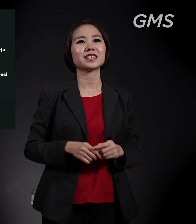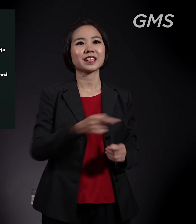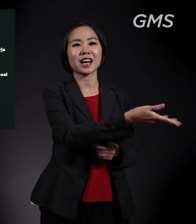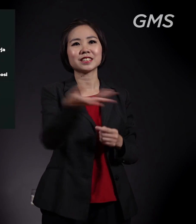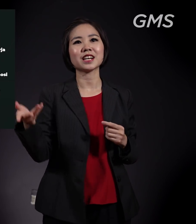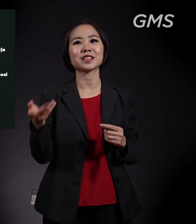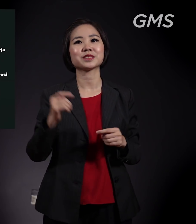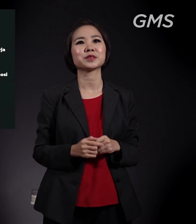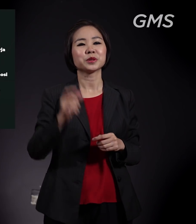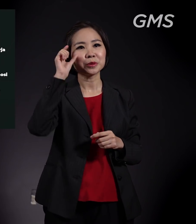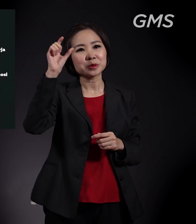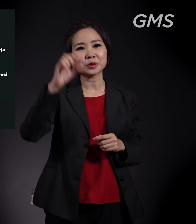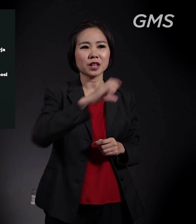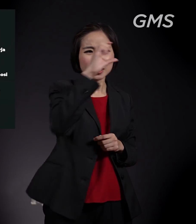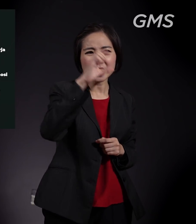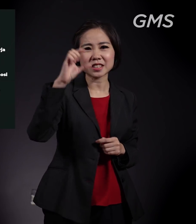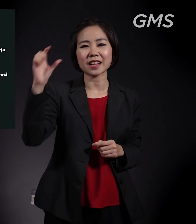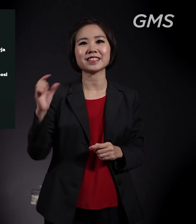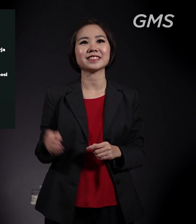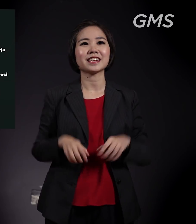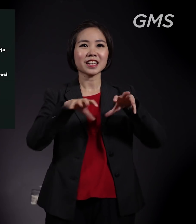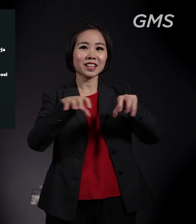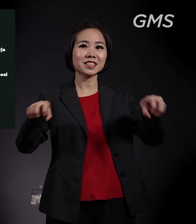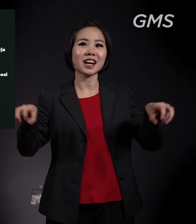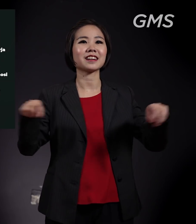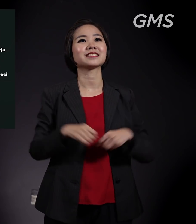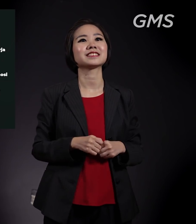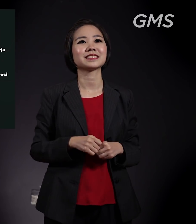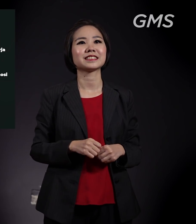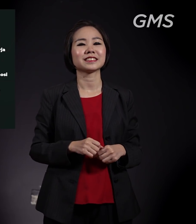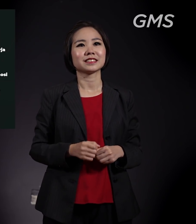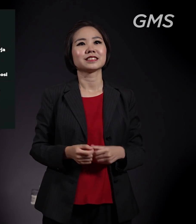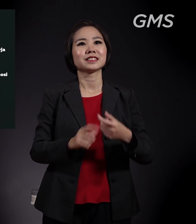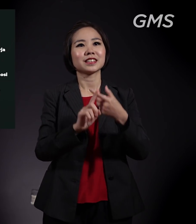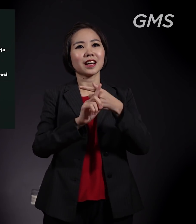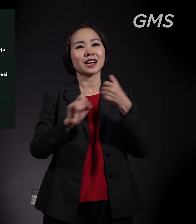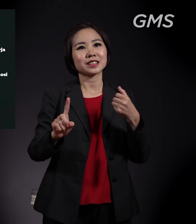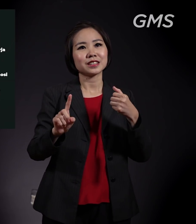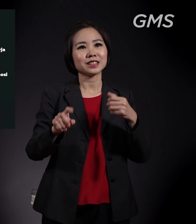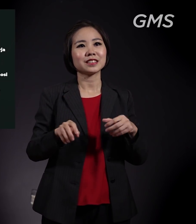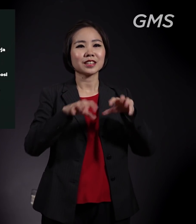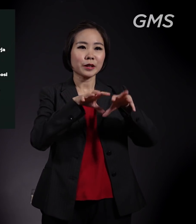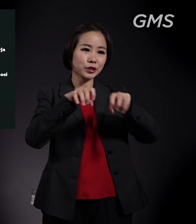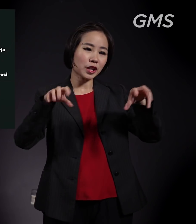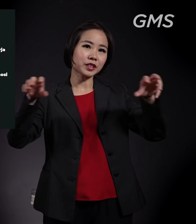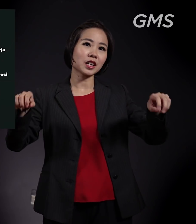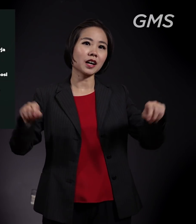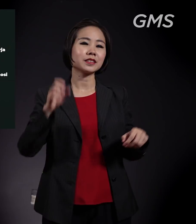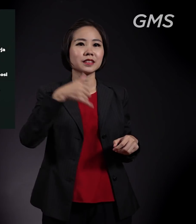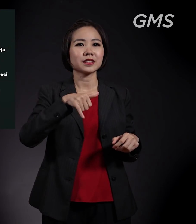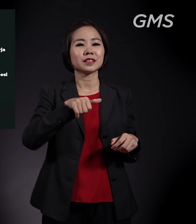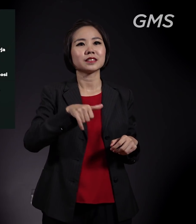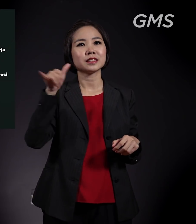lihat banyak sekali lowongan kerja yang available dari perusahaan-perusahaan nasional, regional, lokal yang